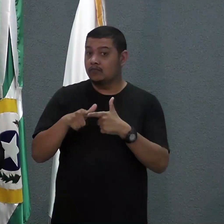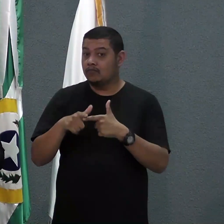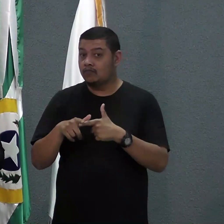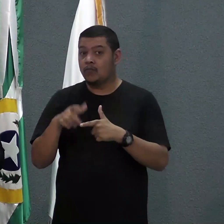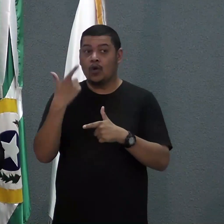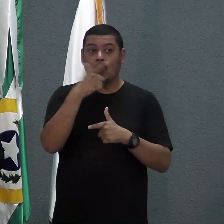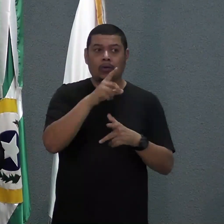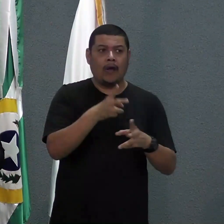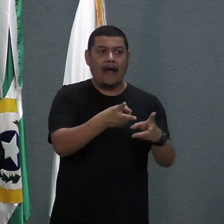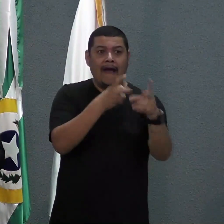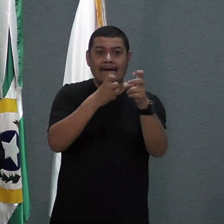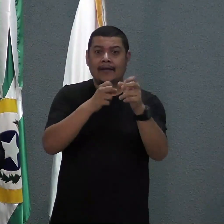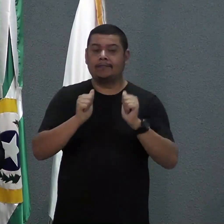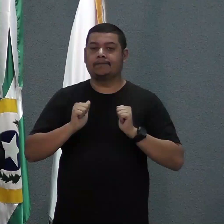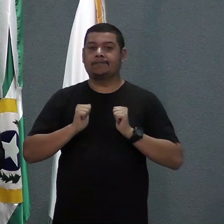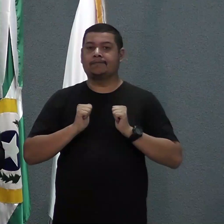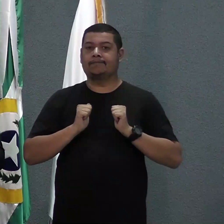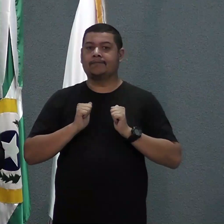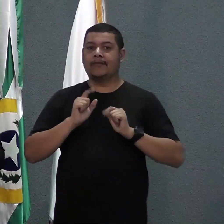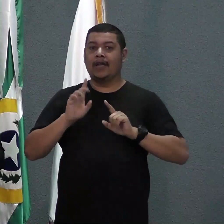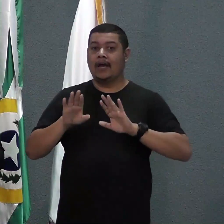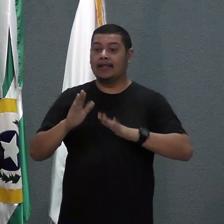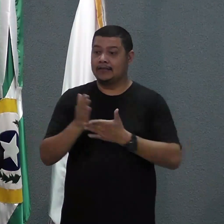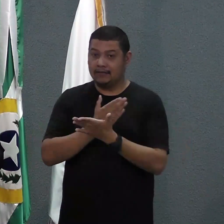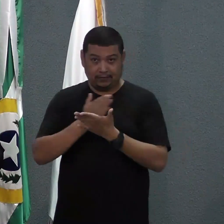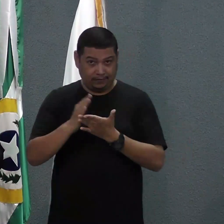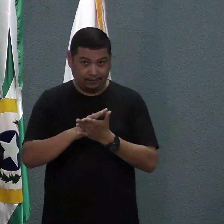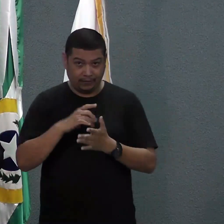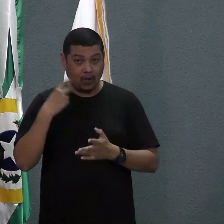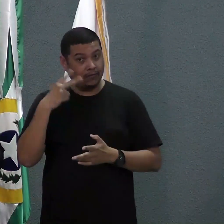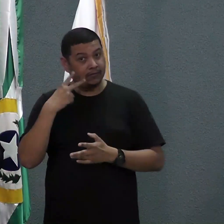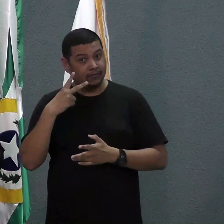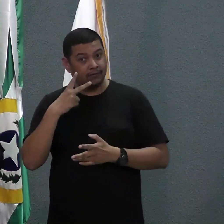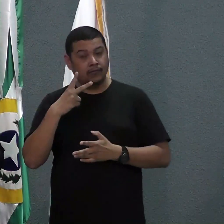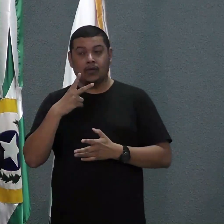esteja enxergando e nós, vereadores, às vezes não estamos